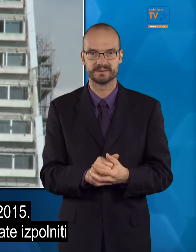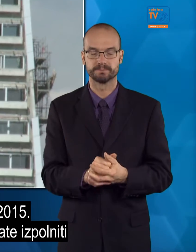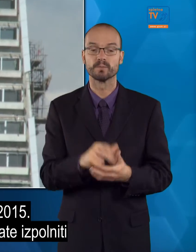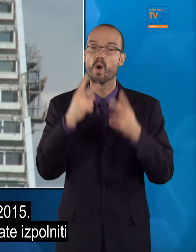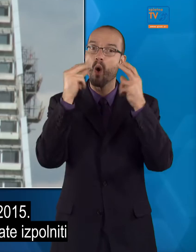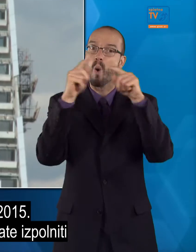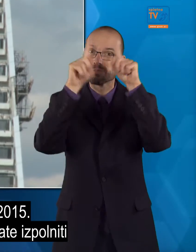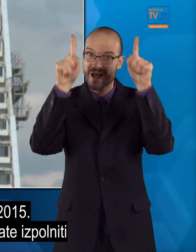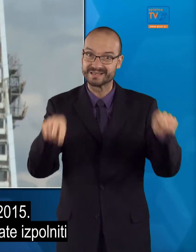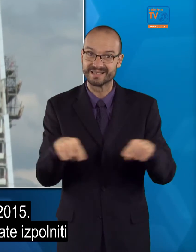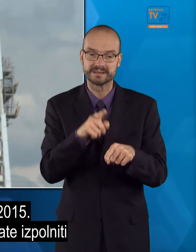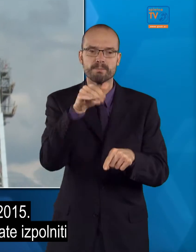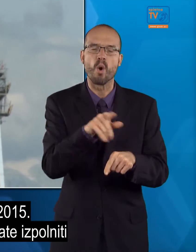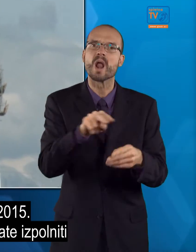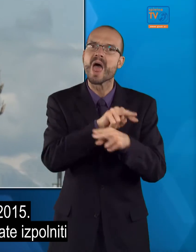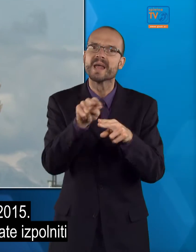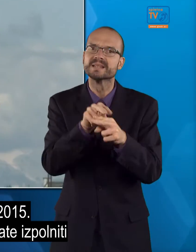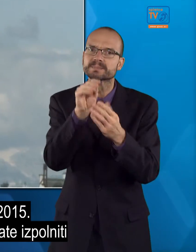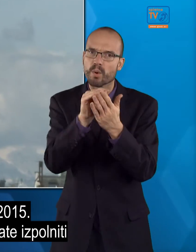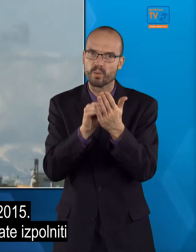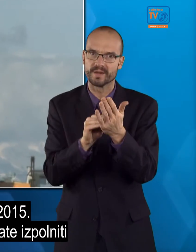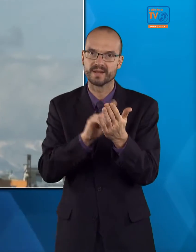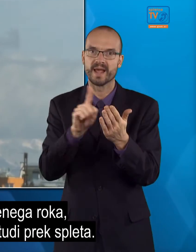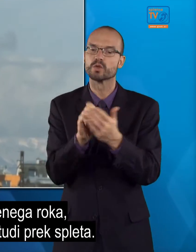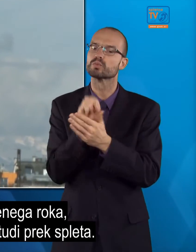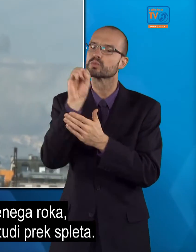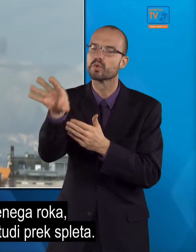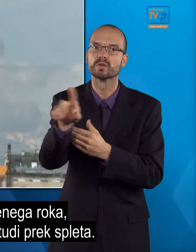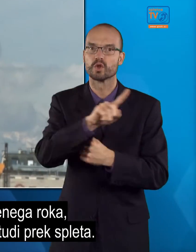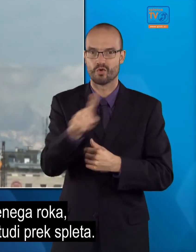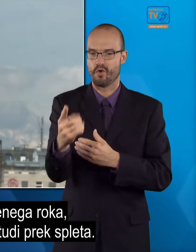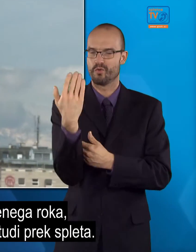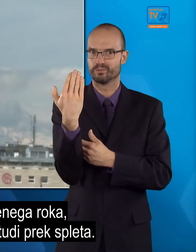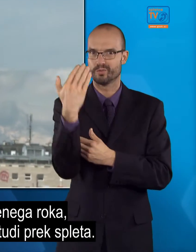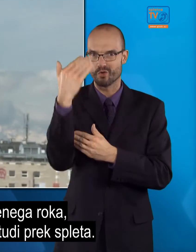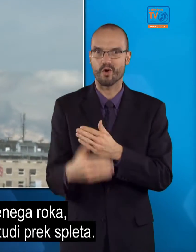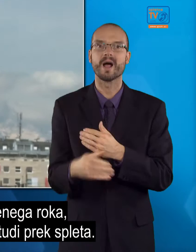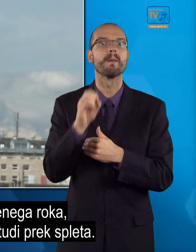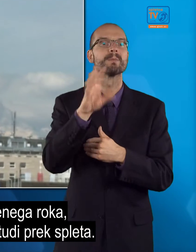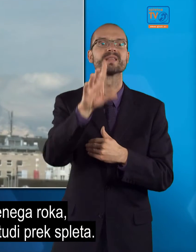2015. Obrazec, ki ga morate izpolniti in oddati do omenjenega roka,